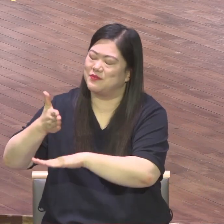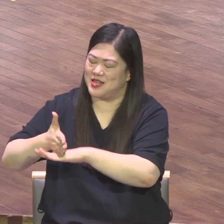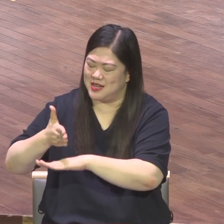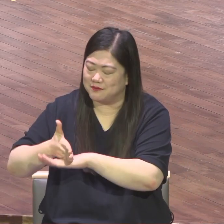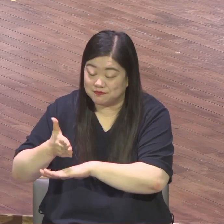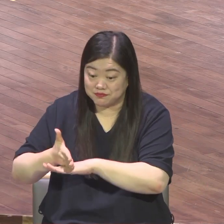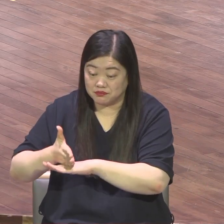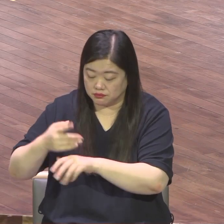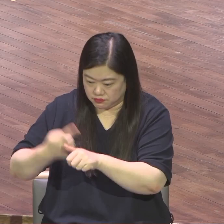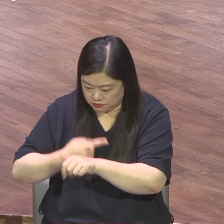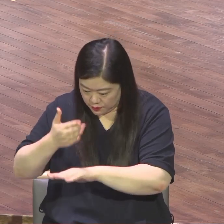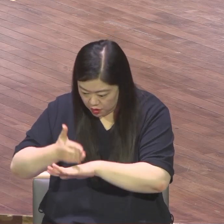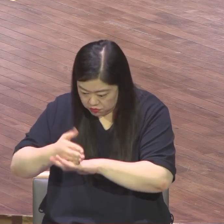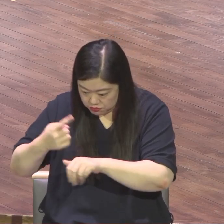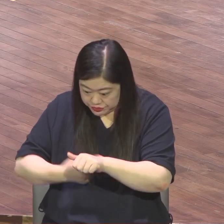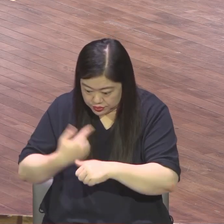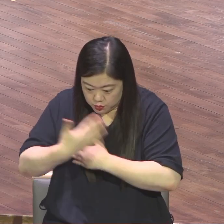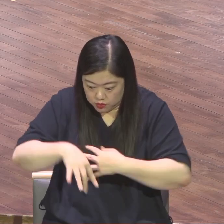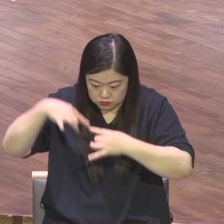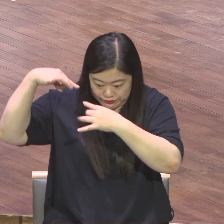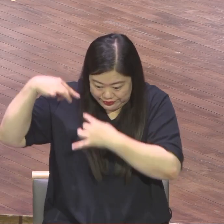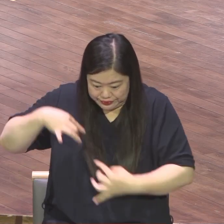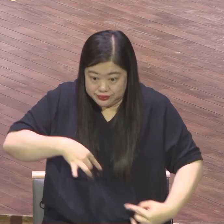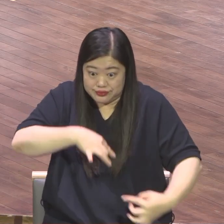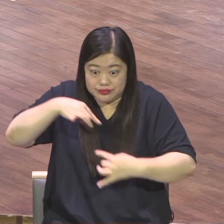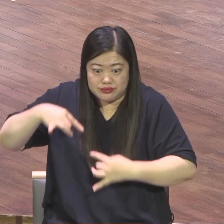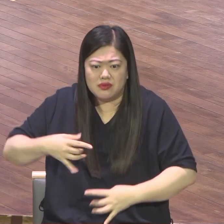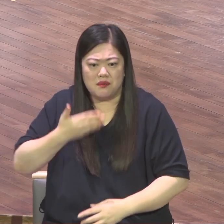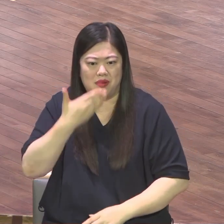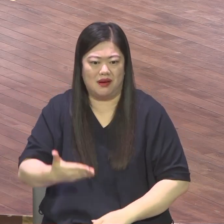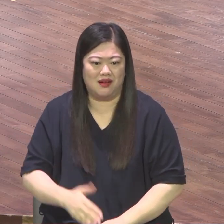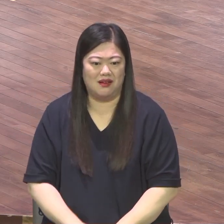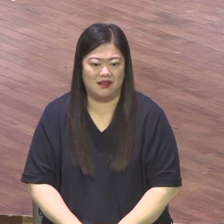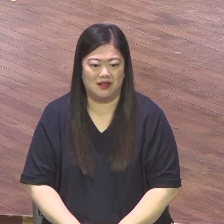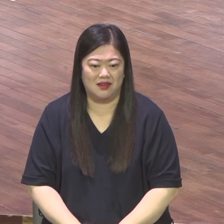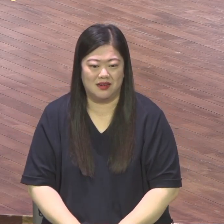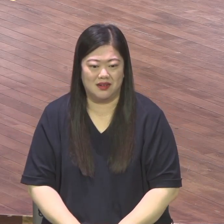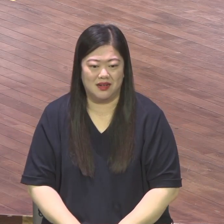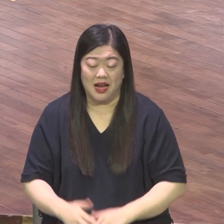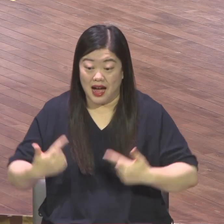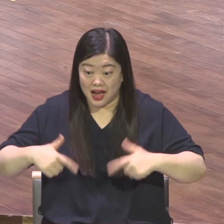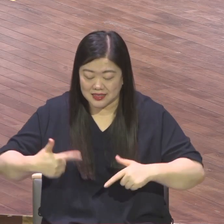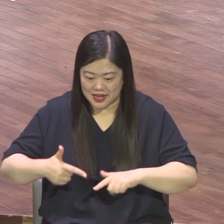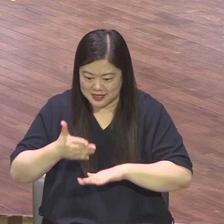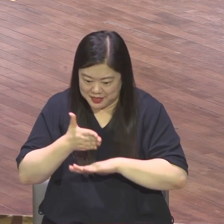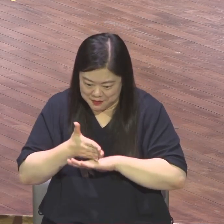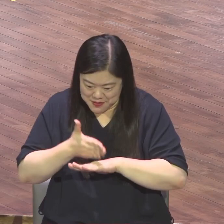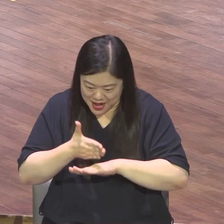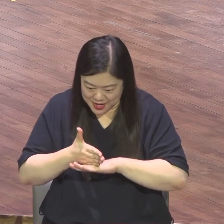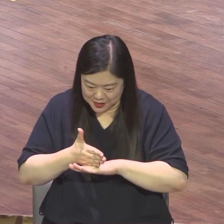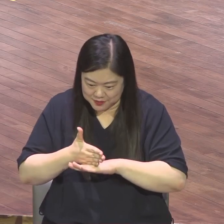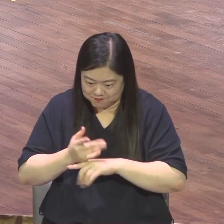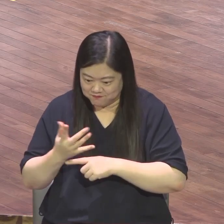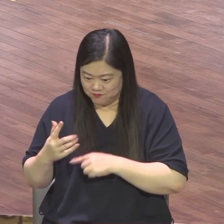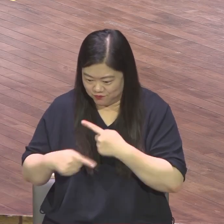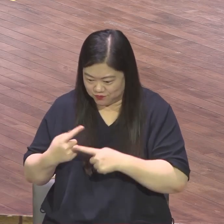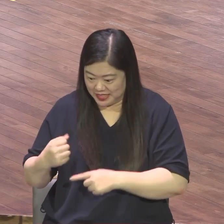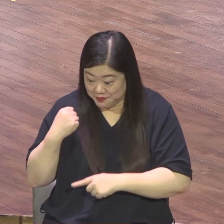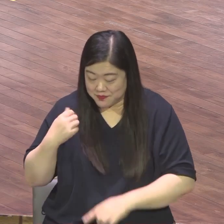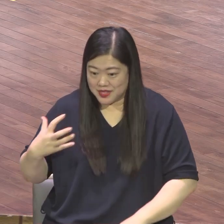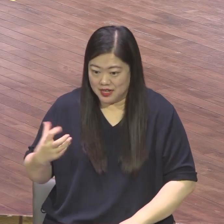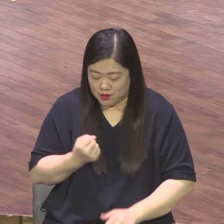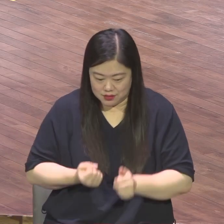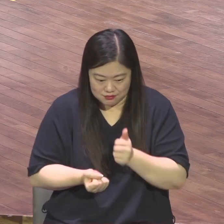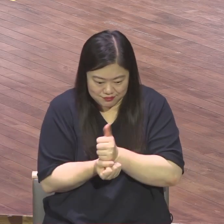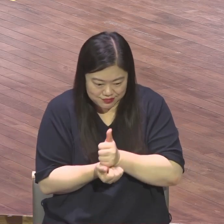영계 모든 성도들 오늘 말씀 통해서 감사의 망대가 내 심령 속에 견고히 세워지고 이걸 가지고 영적